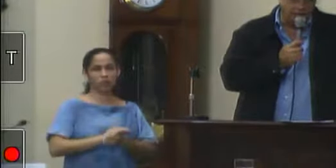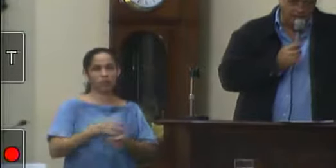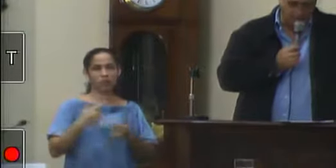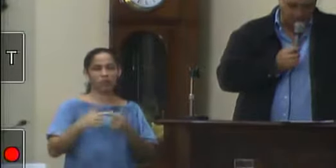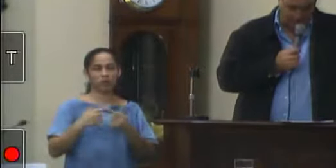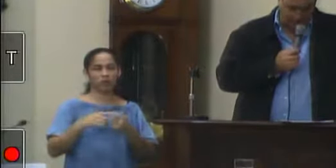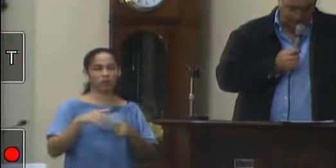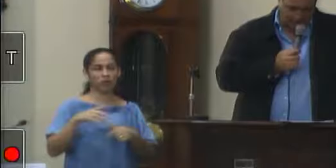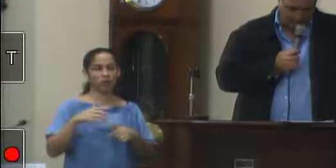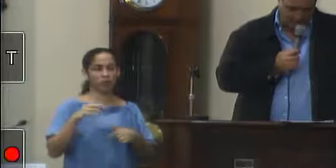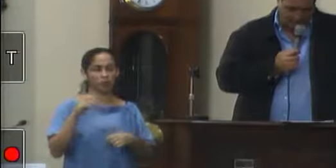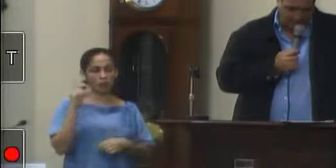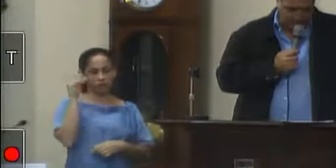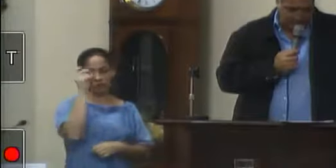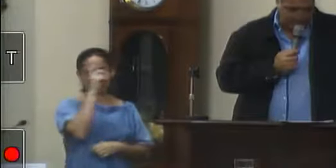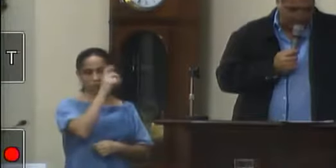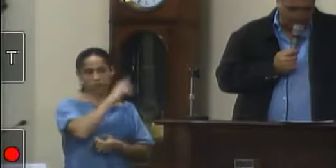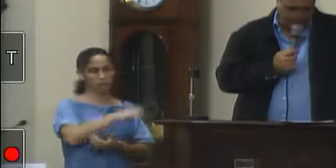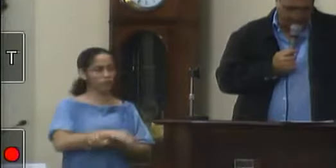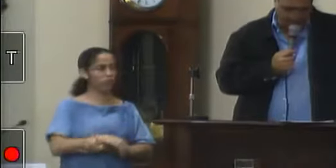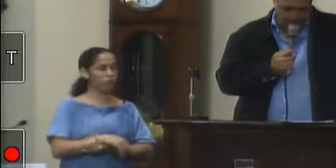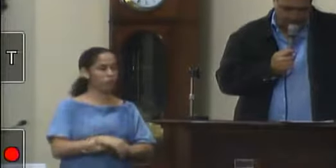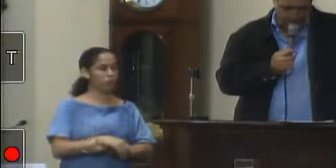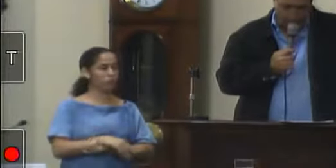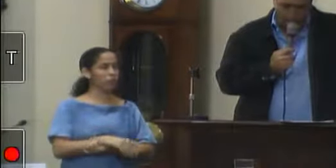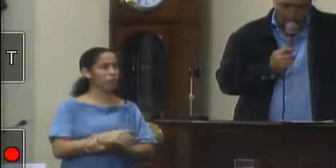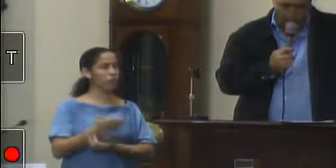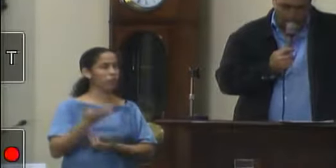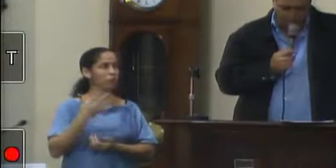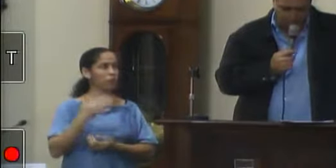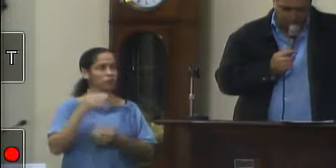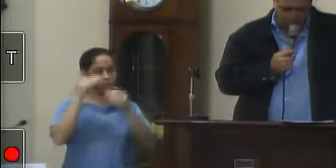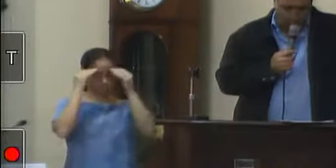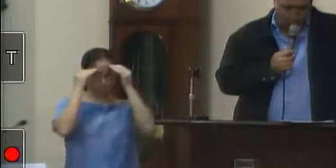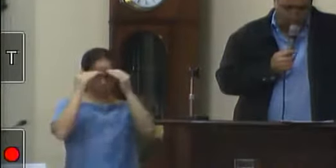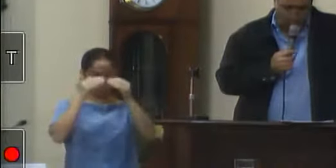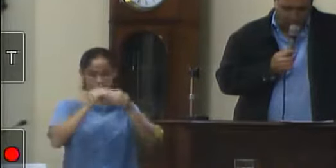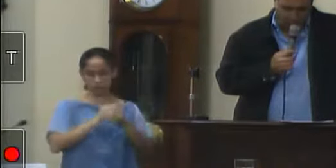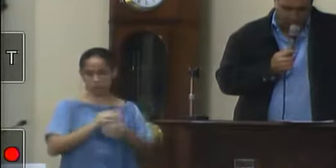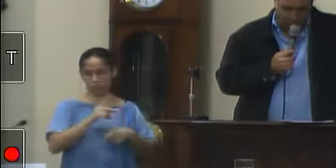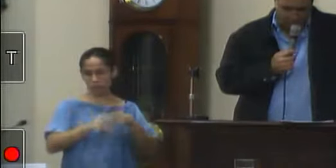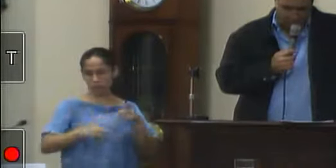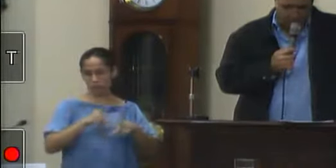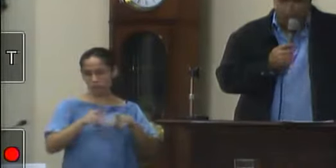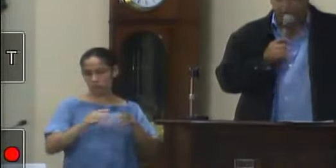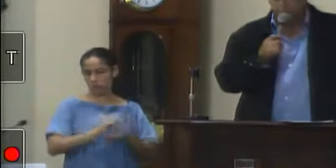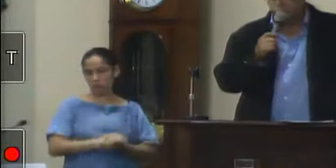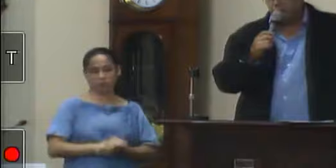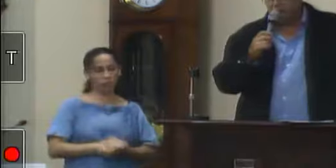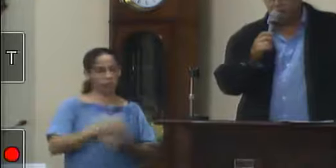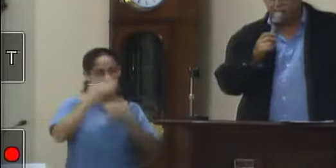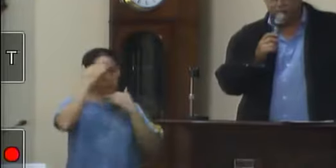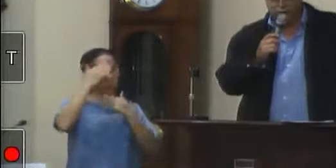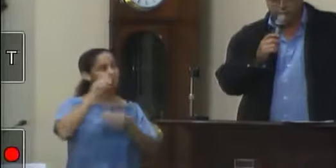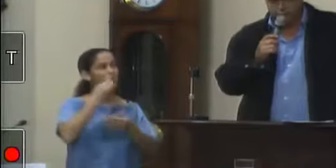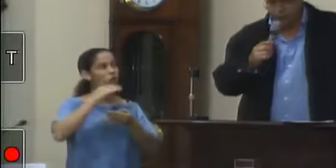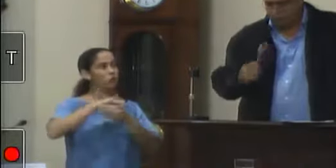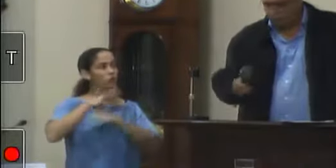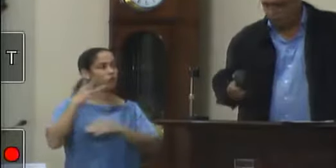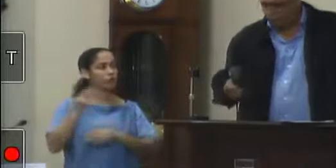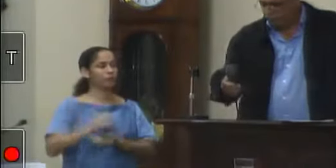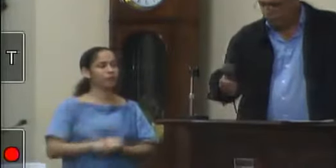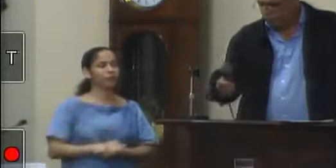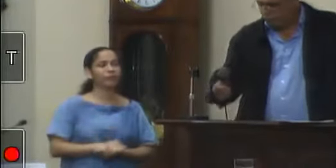aquela questão lá é uma questão que requer um pouco mais de respeito com a comunidade. No mais, muito obrigado e boa noite a